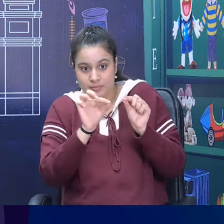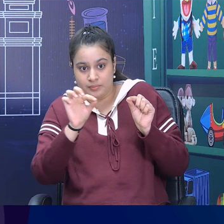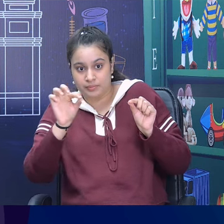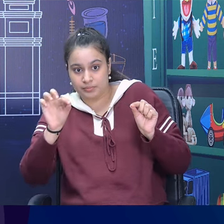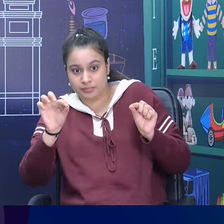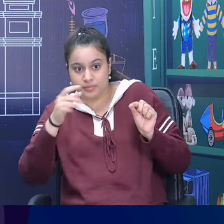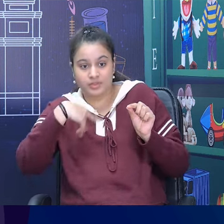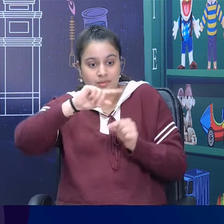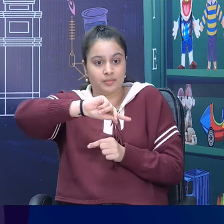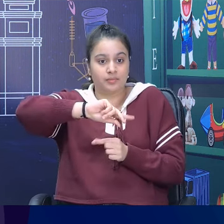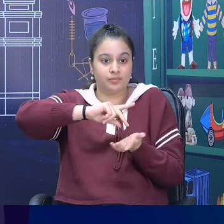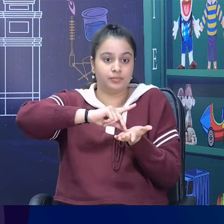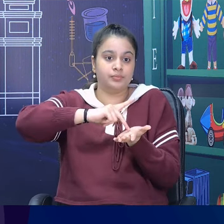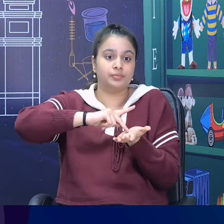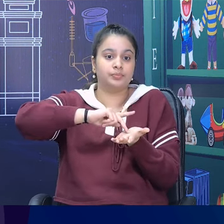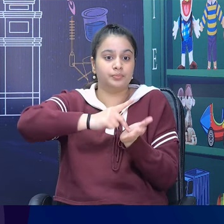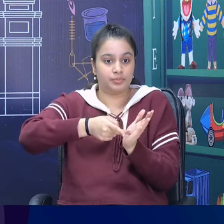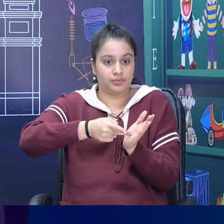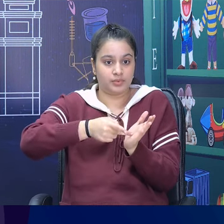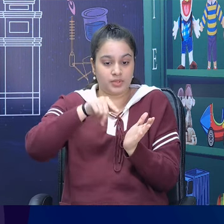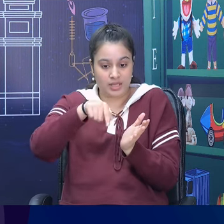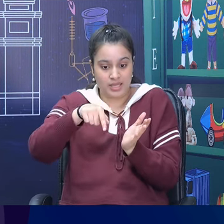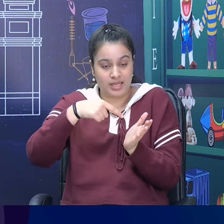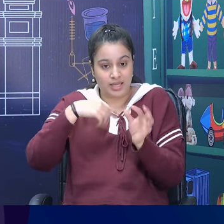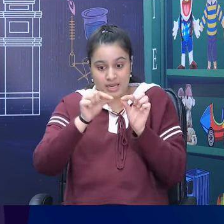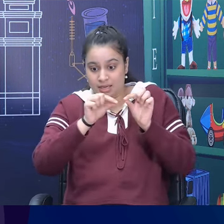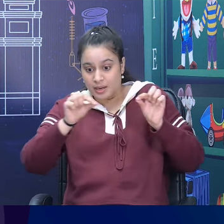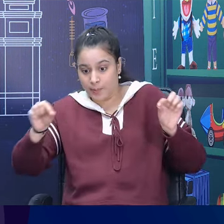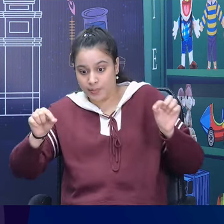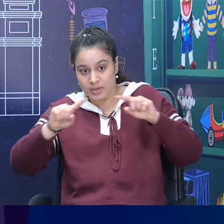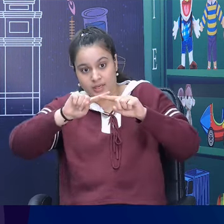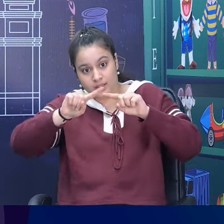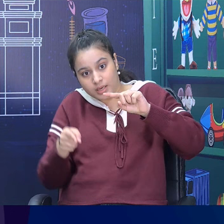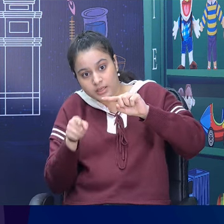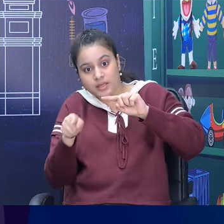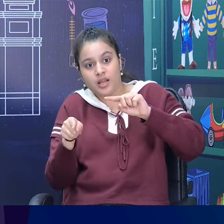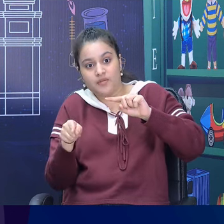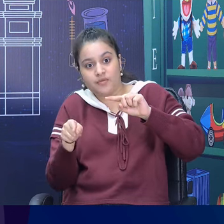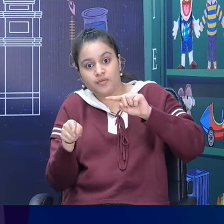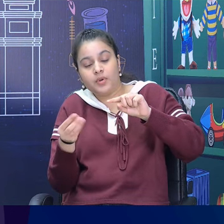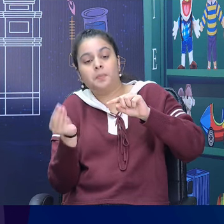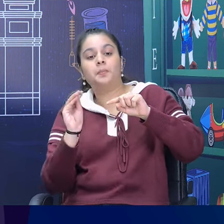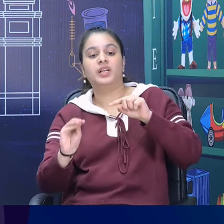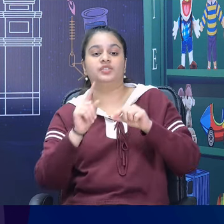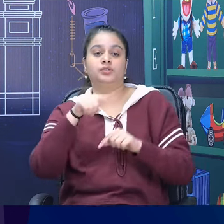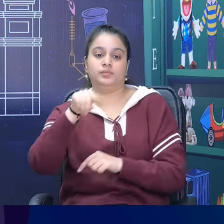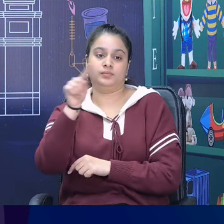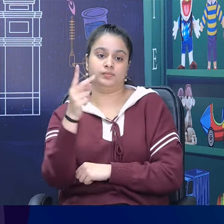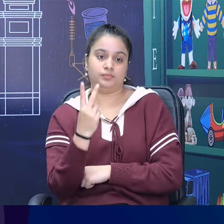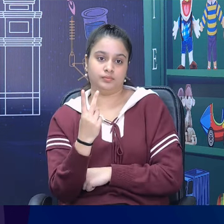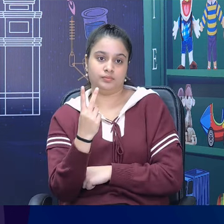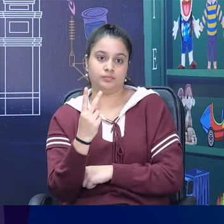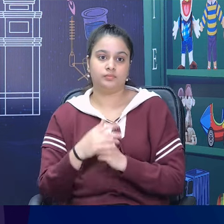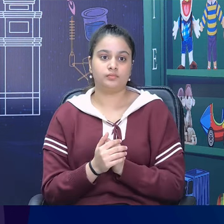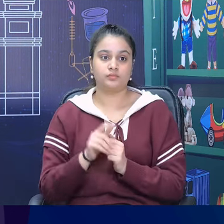आर्क एक ड्रा करेंगे और यह आर्क जिस पॉइंट पर नंबर लाइन को कट करती है उस पॉइंट को हम √2 रिप्रेजेंट करेगा तो इस